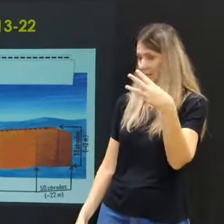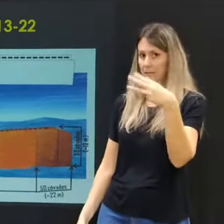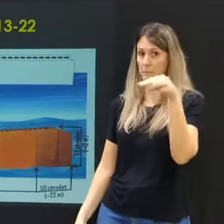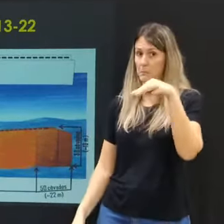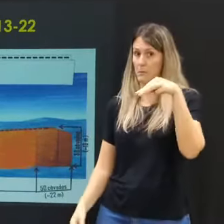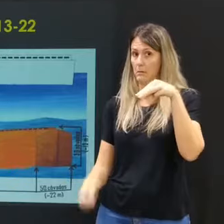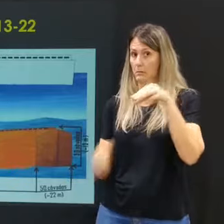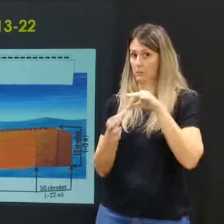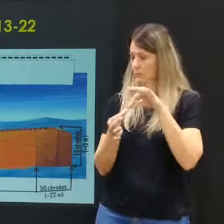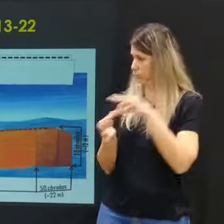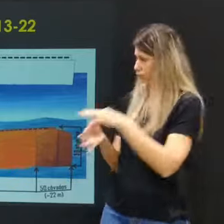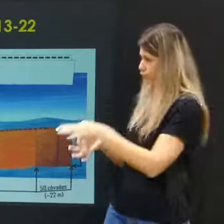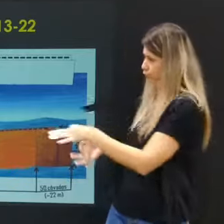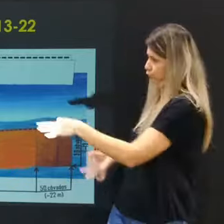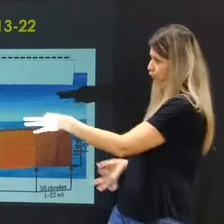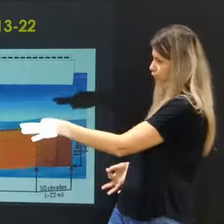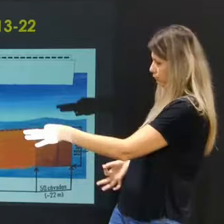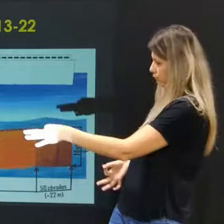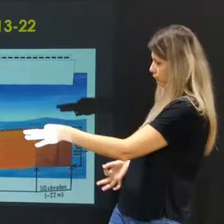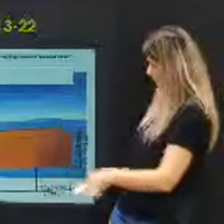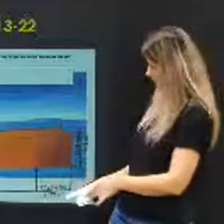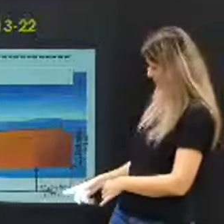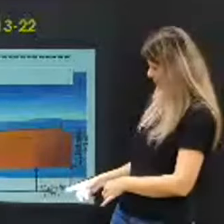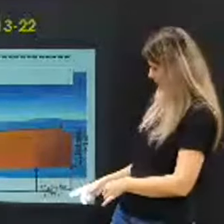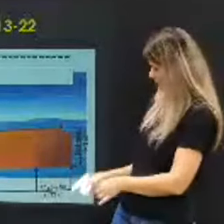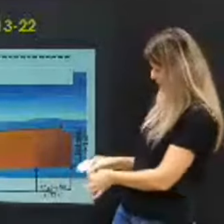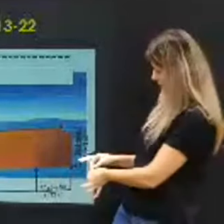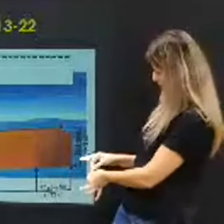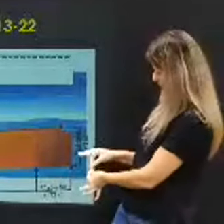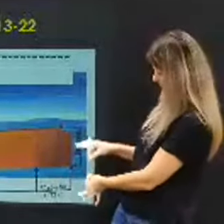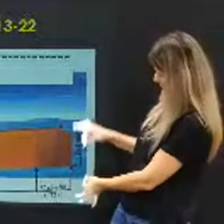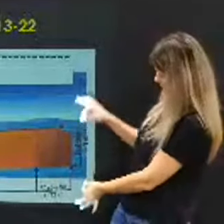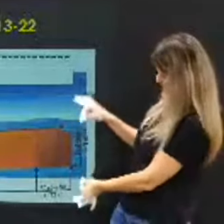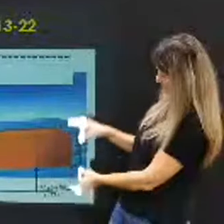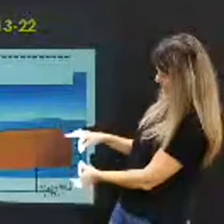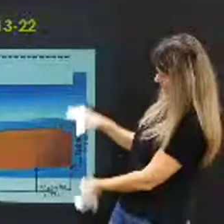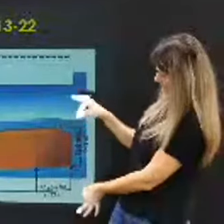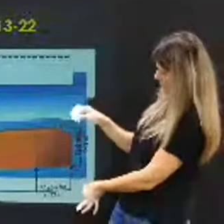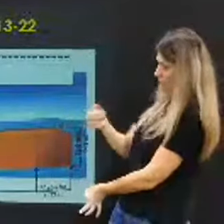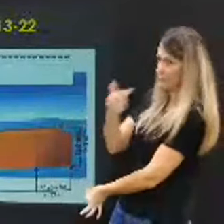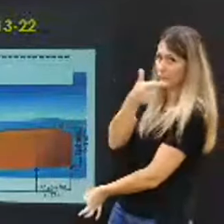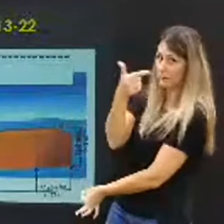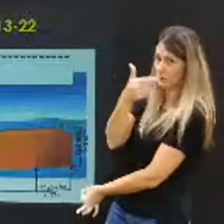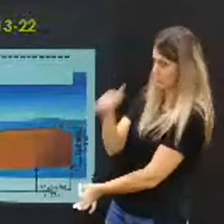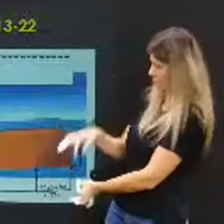Ó, a dimensão, metragem tá ali, dá para você ver a metragem nessa imagem, ela mostra